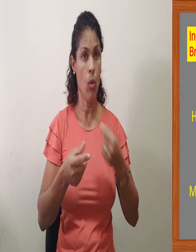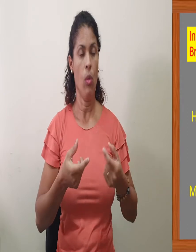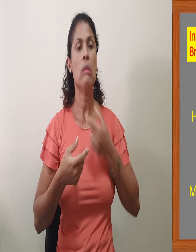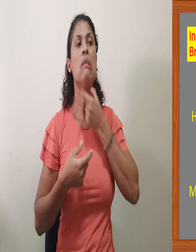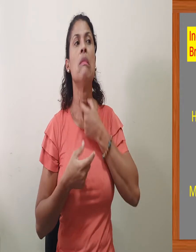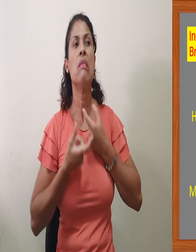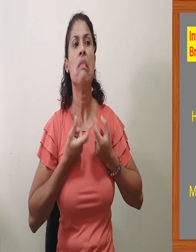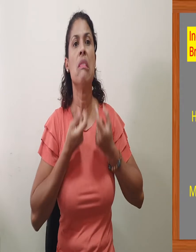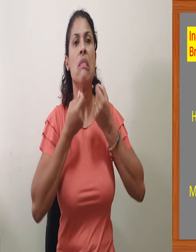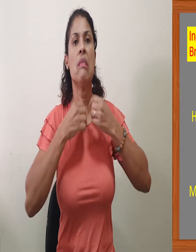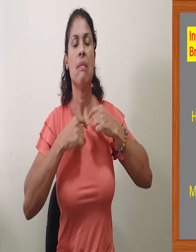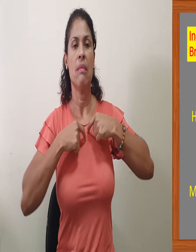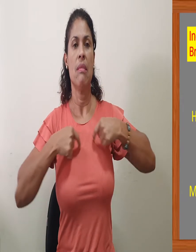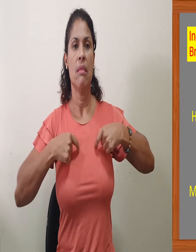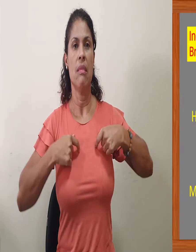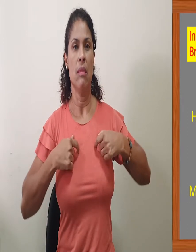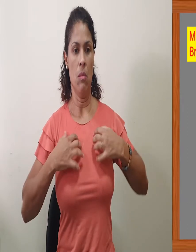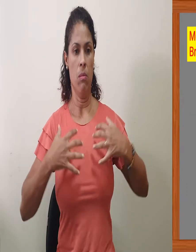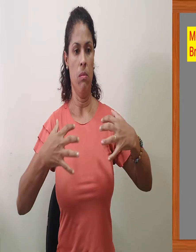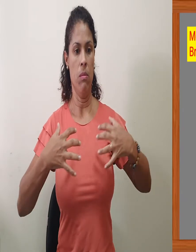16.710 novos casos.